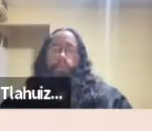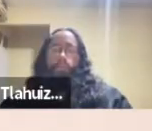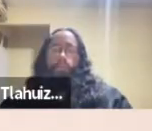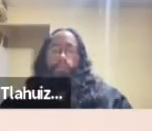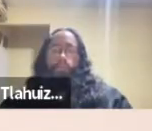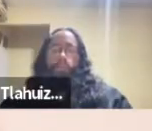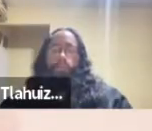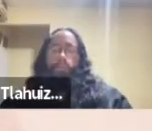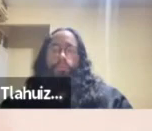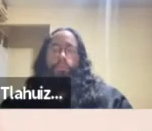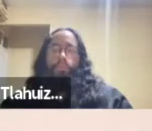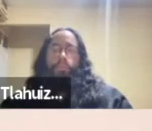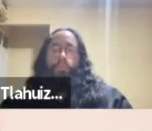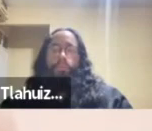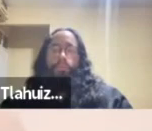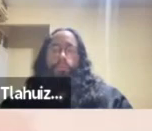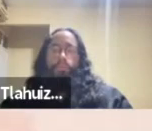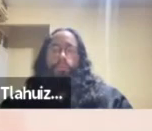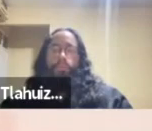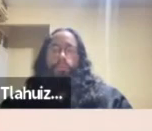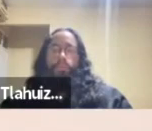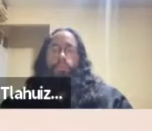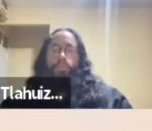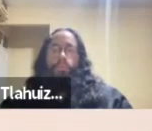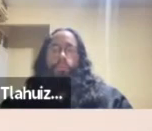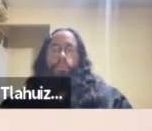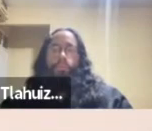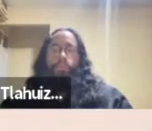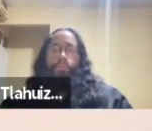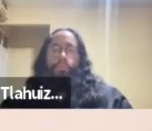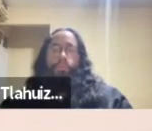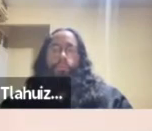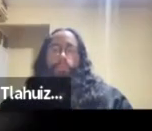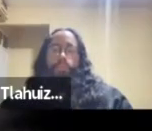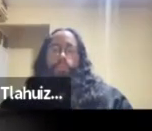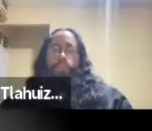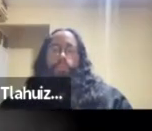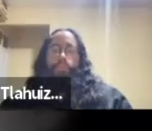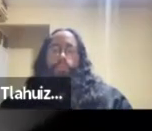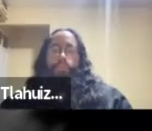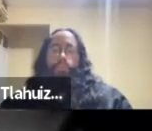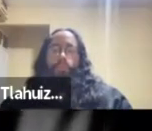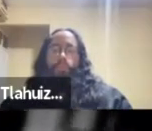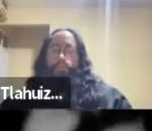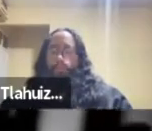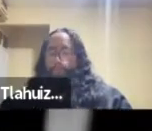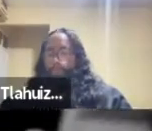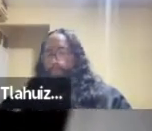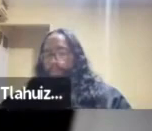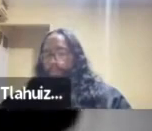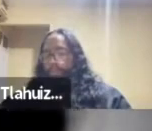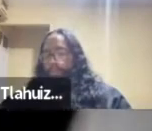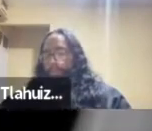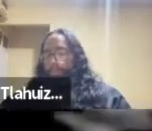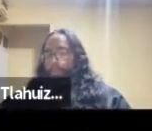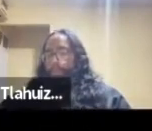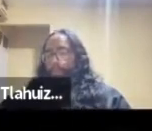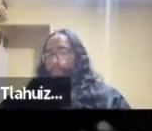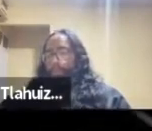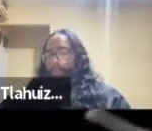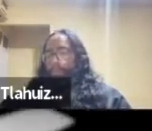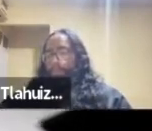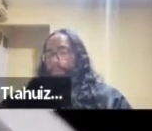nosotros tenemos esta propuesta, aquí le traemos, y le pasaron el ladrillo. De modo que eso es lo